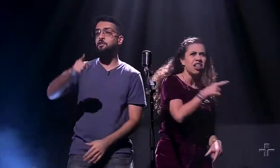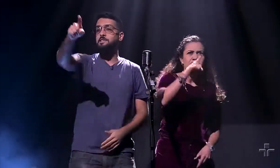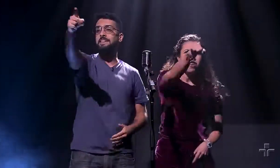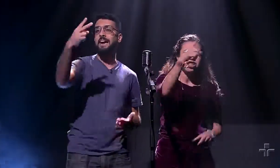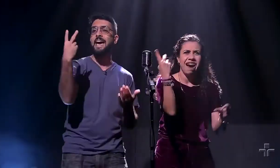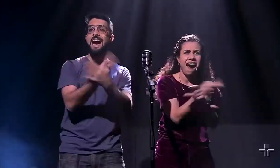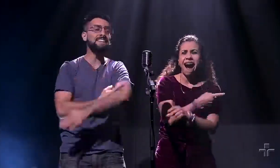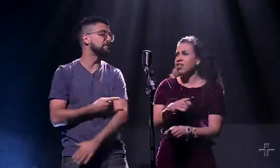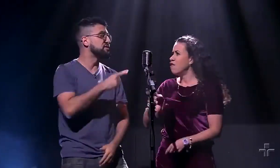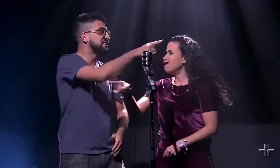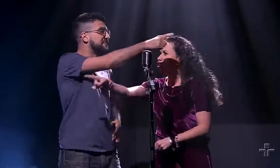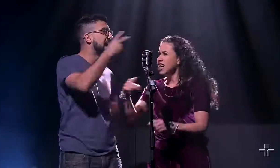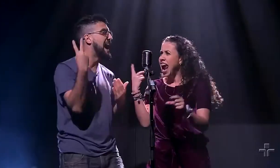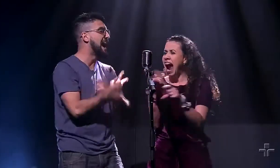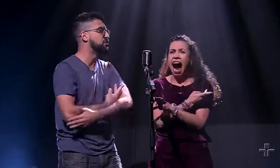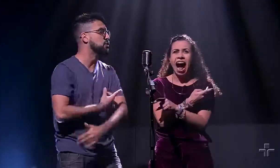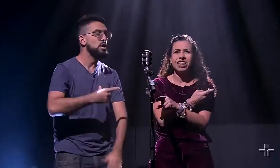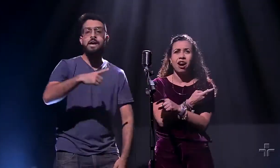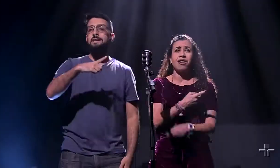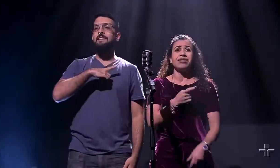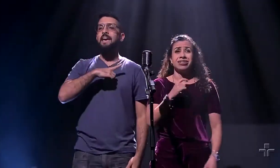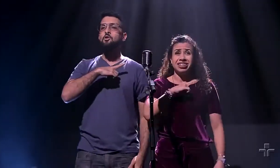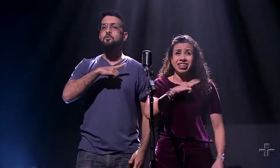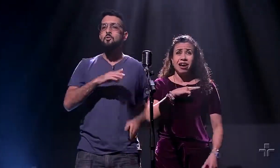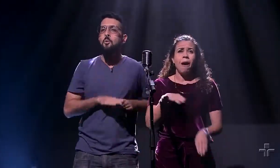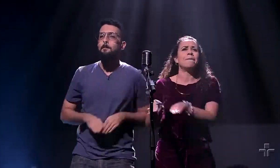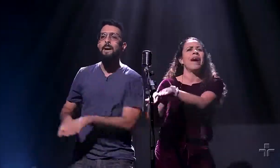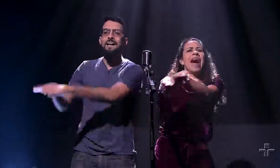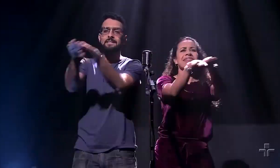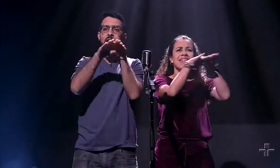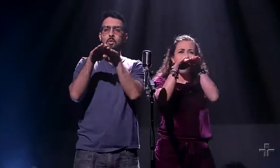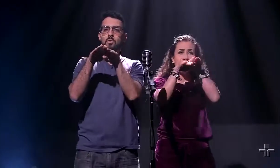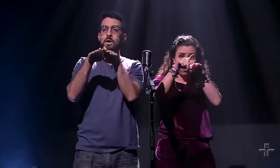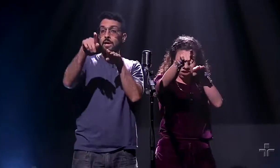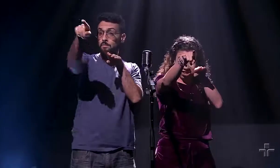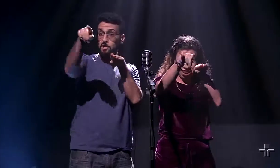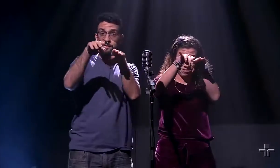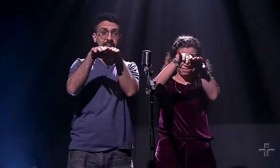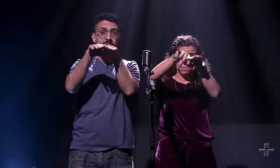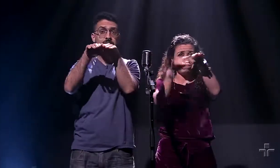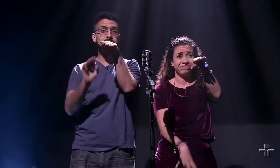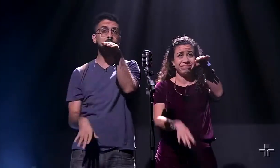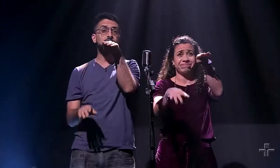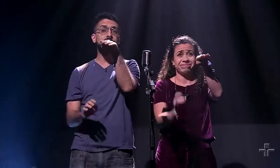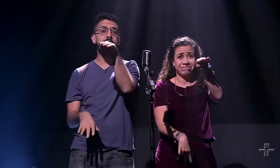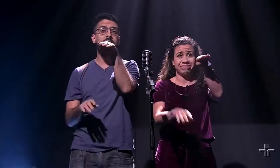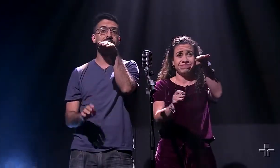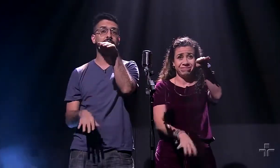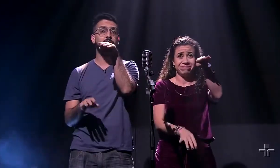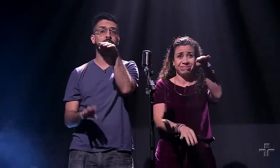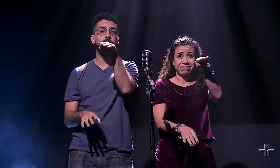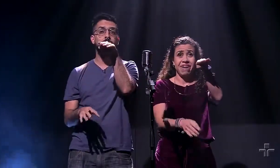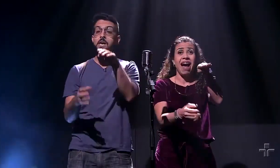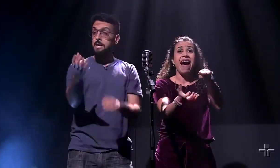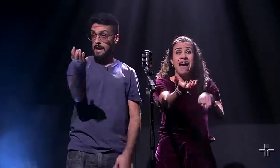você está errada você está errado tem um padrão e você não se encaixa que é